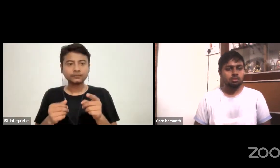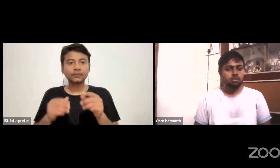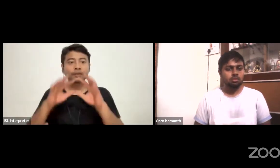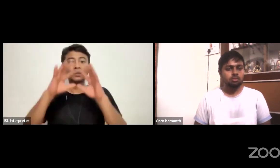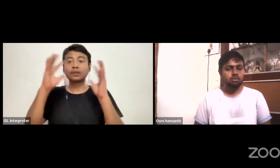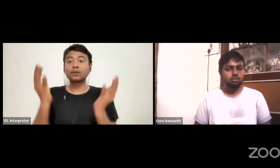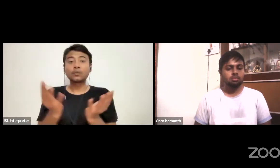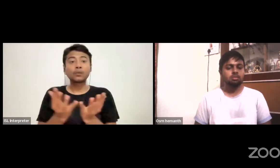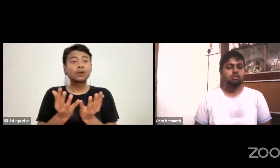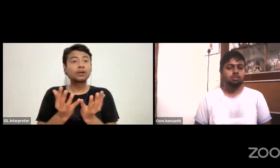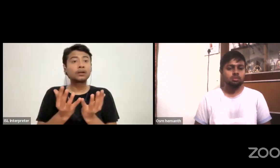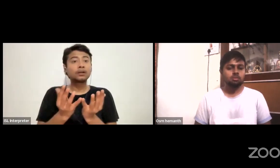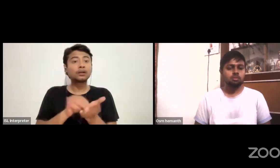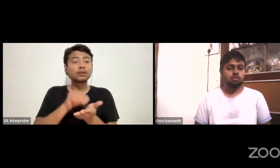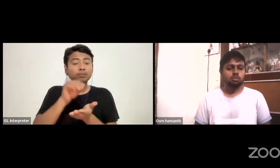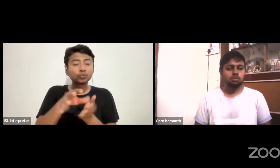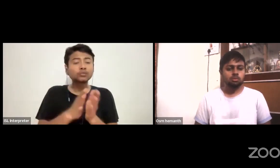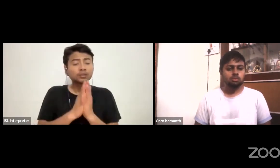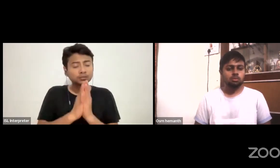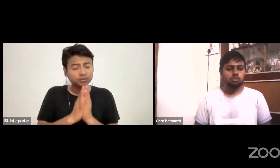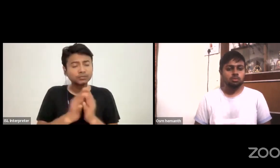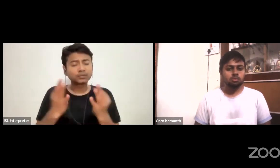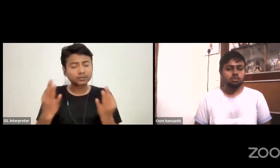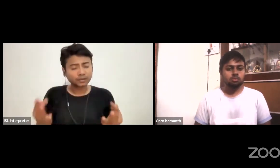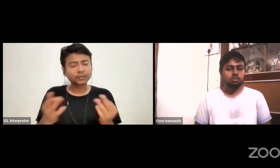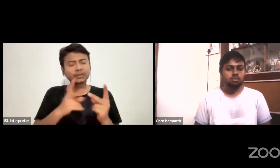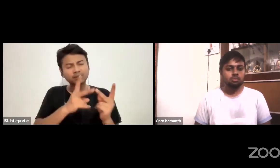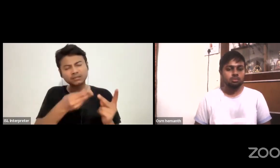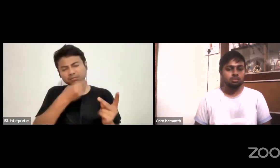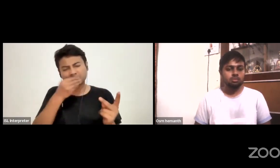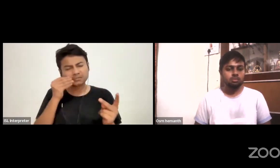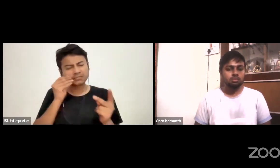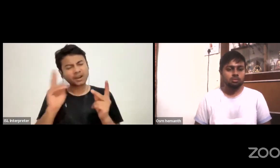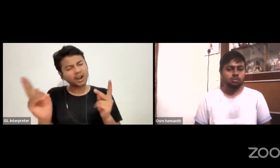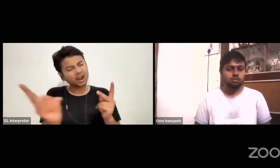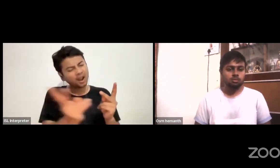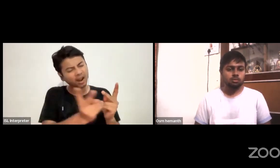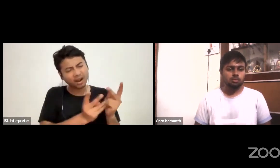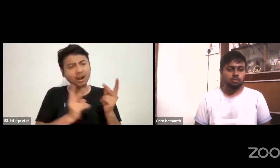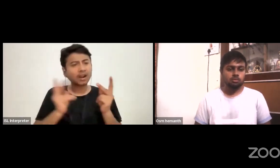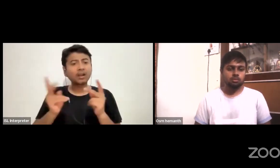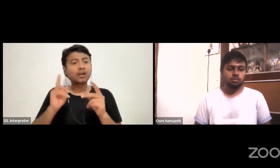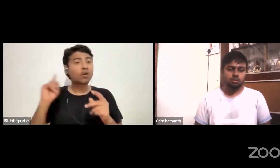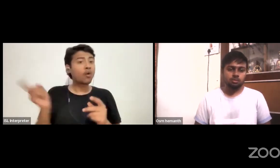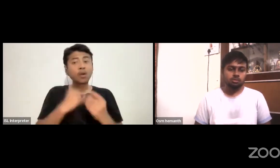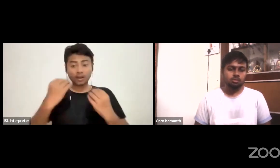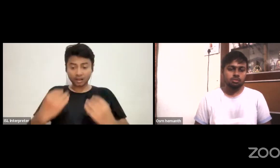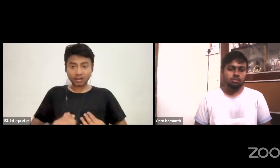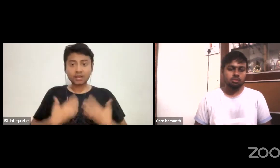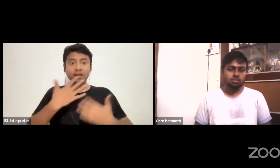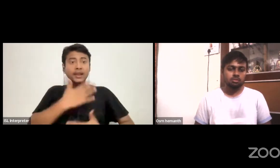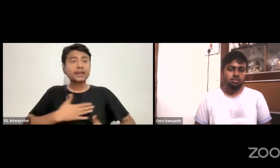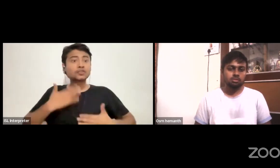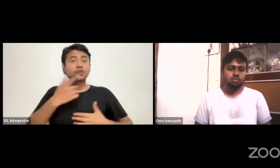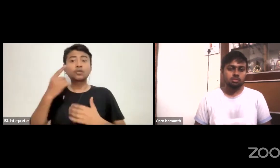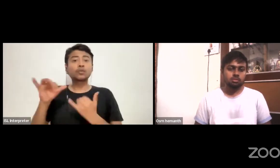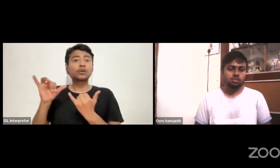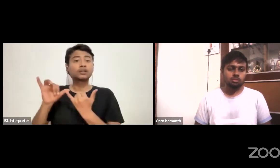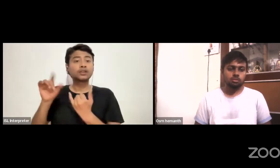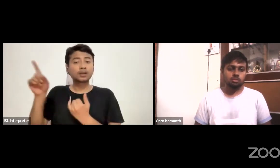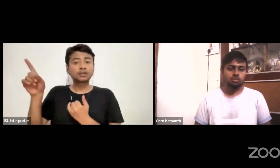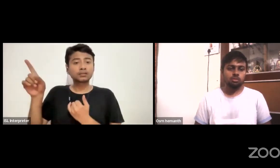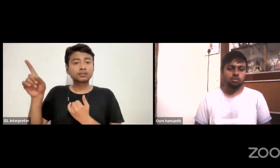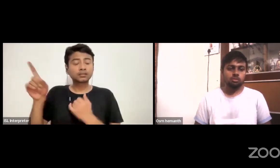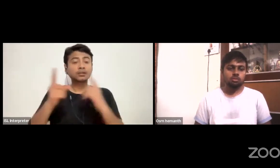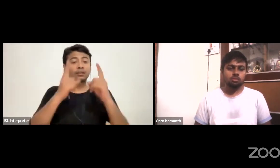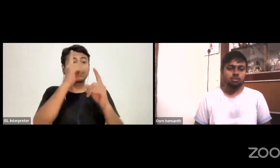उसका एंजॉयर भगवान श्री कृष्ण है। सभी लोकों के महेश्वर, दी सुप्रीम पर्सनैलिटी ऑफ गॉड हेड, ये भगवान श्री कृष्ण है।